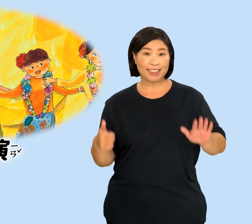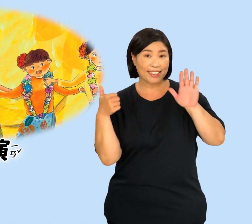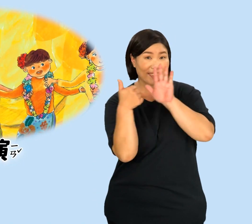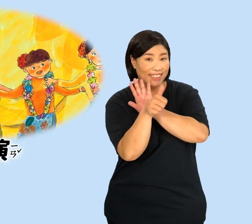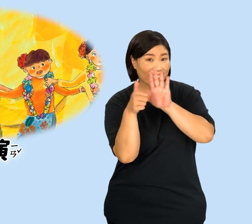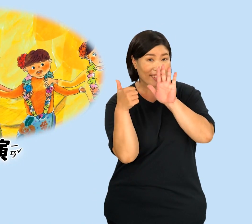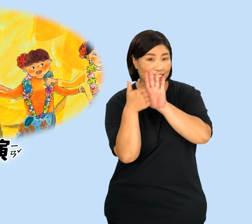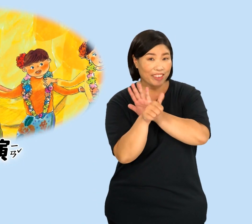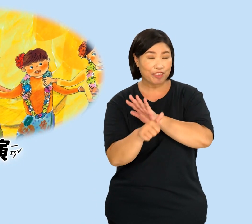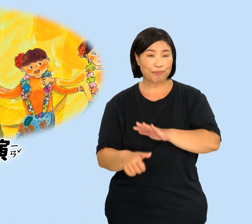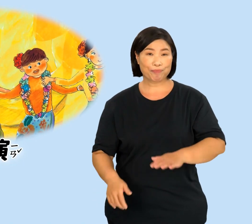表演。